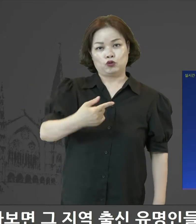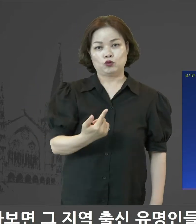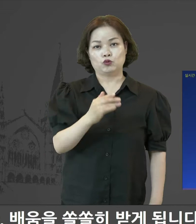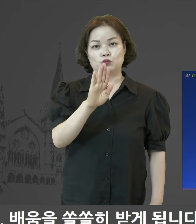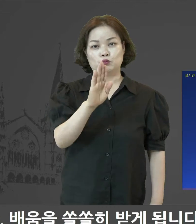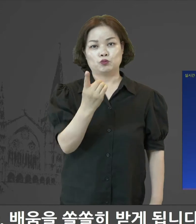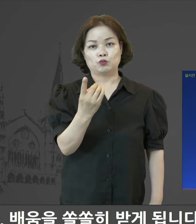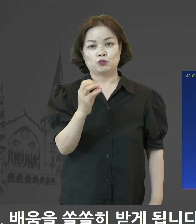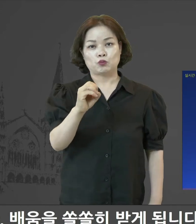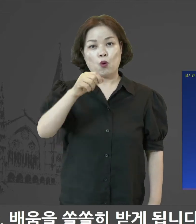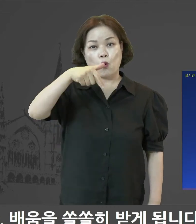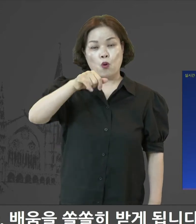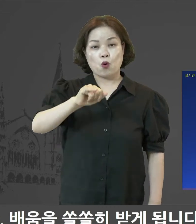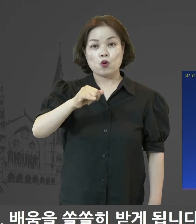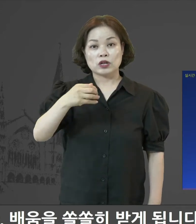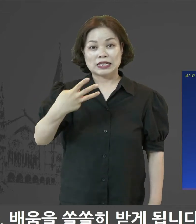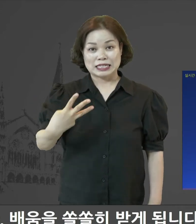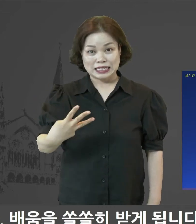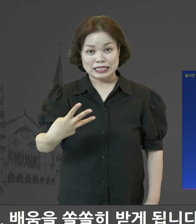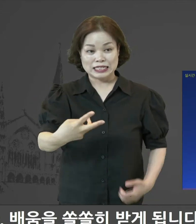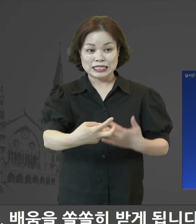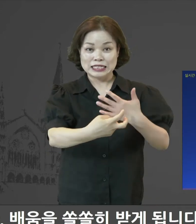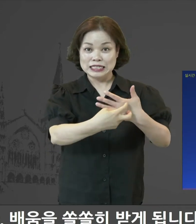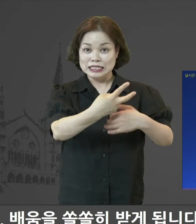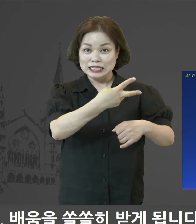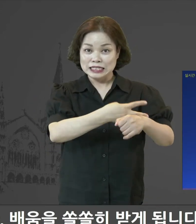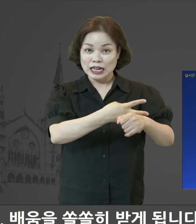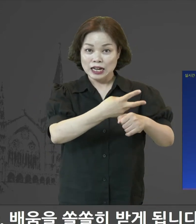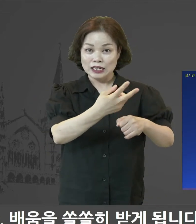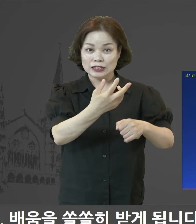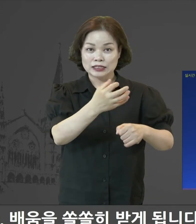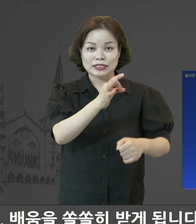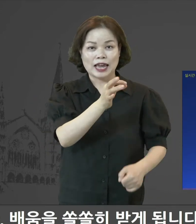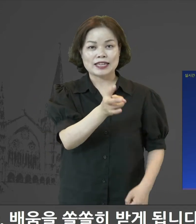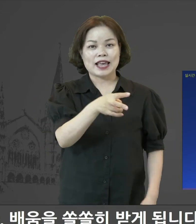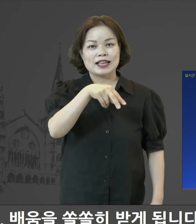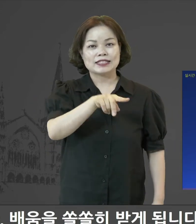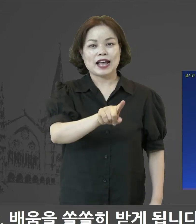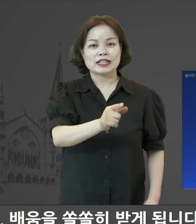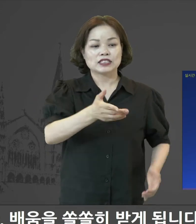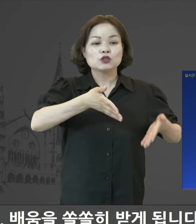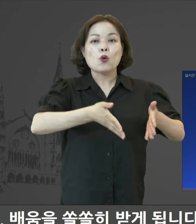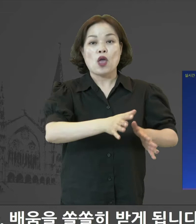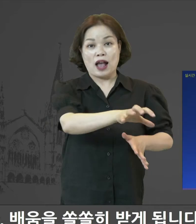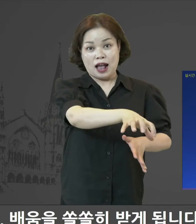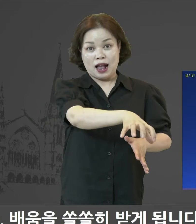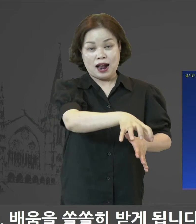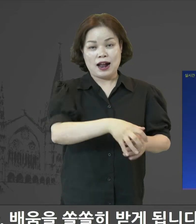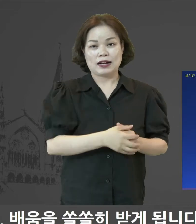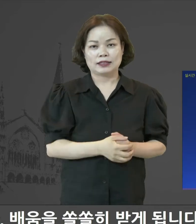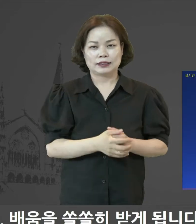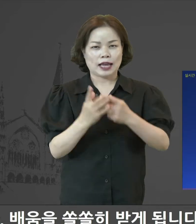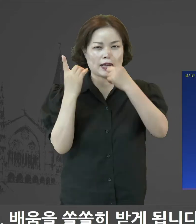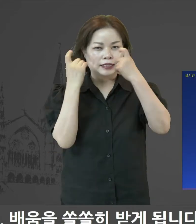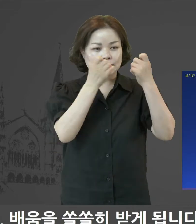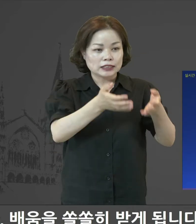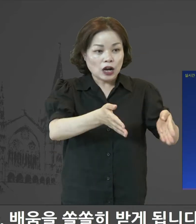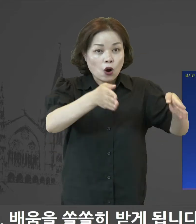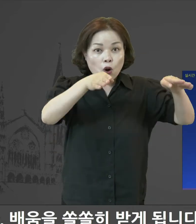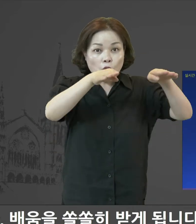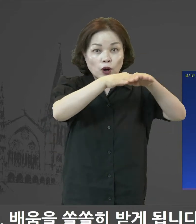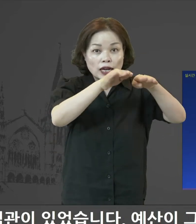몇 개 있어요, 전국적으로. 근데 예산에 그분 고향이라 거기에도 그 윤봉길 의사의 이 기념관이 있는데